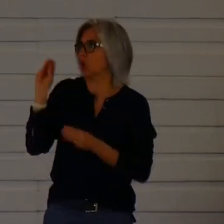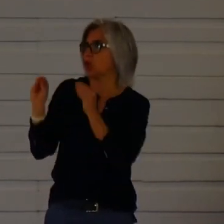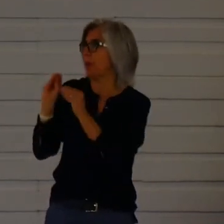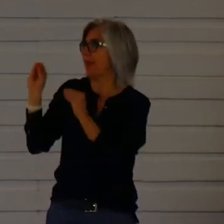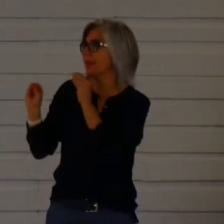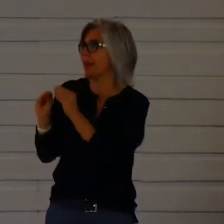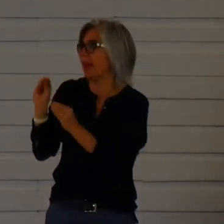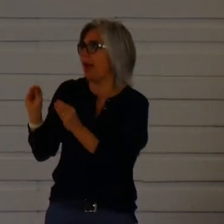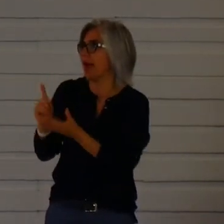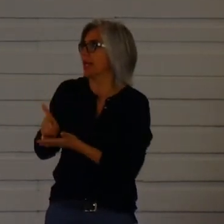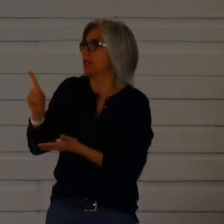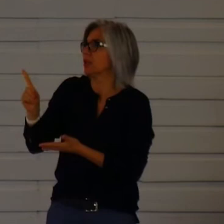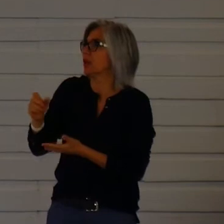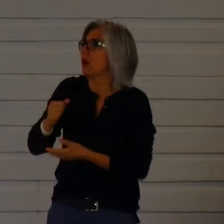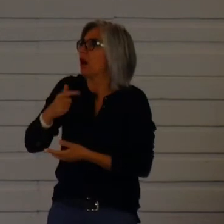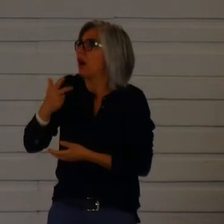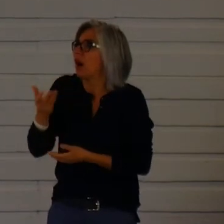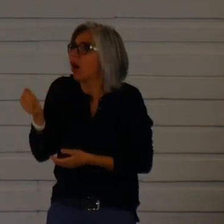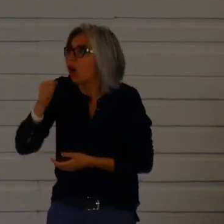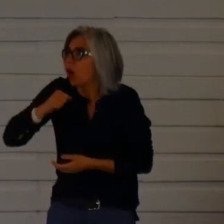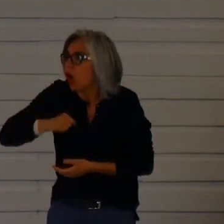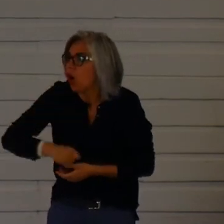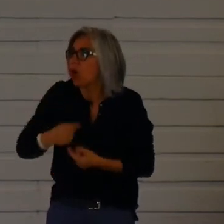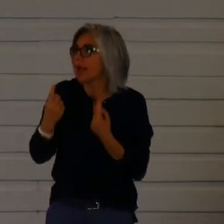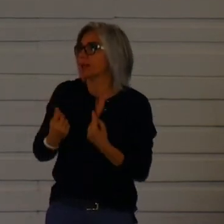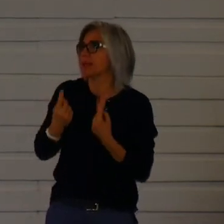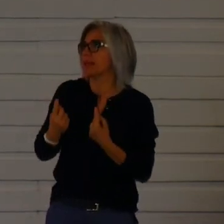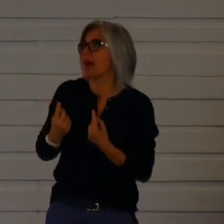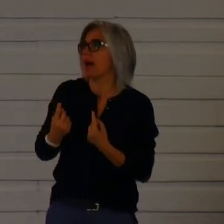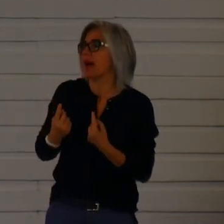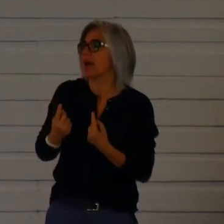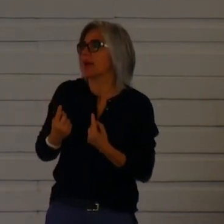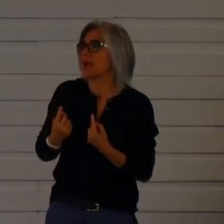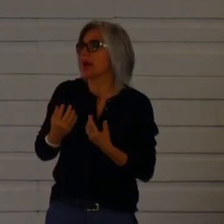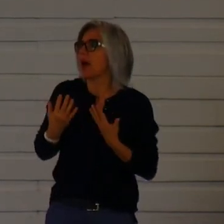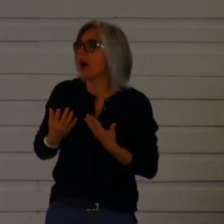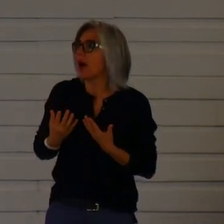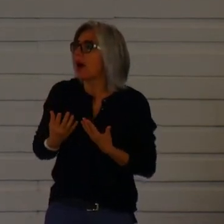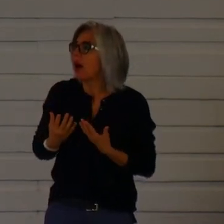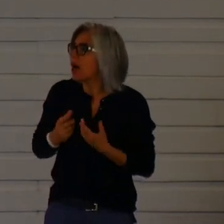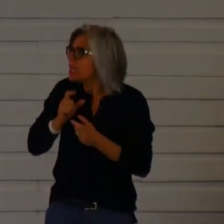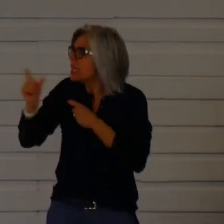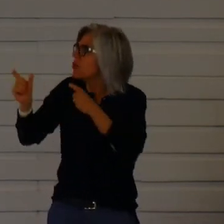convinto che il Signore sa. E lui dice: fino a quando griderò, Signore, senza che tu mi dia ascolto?